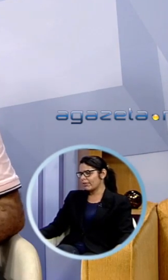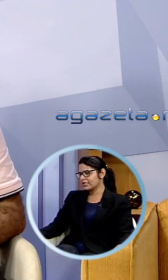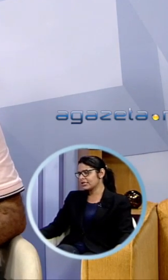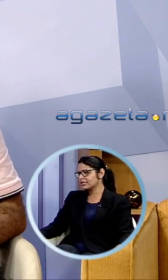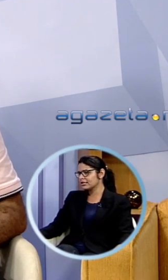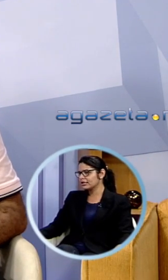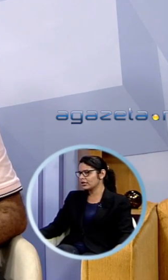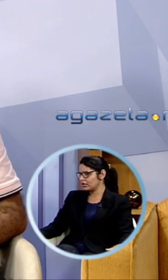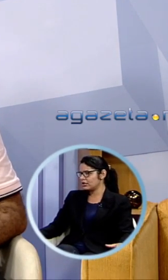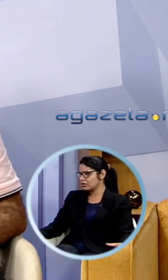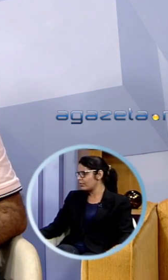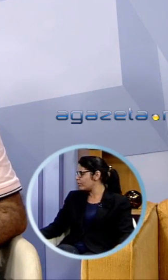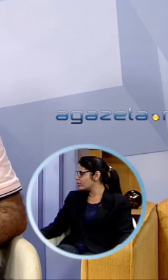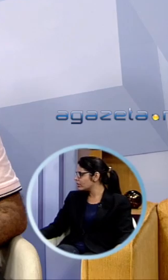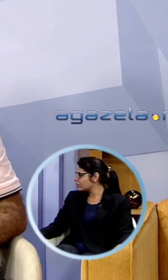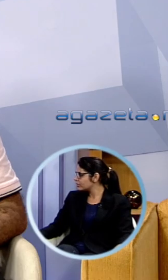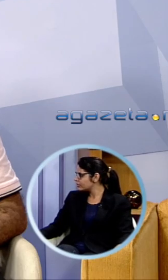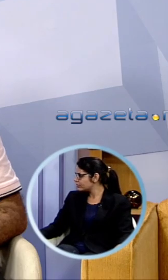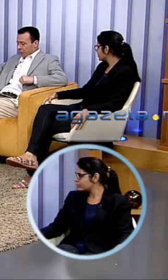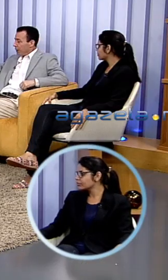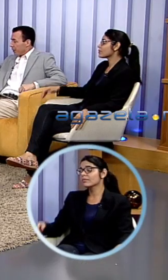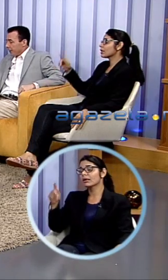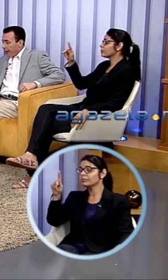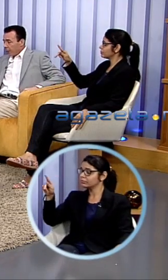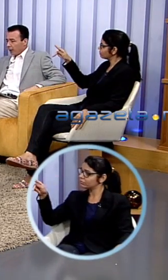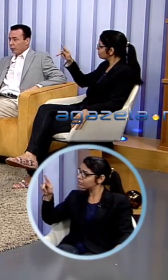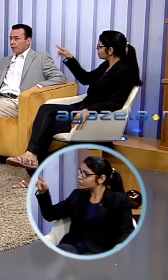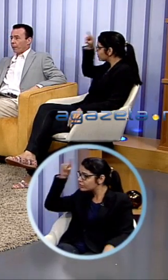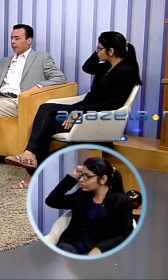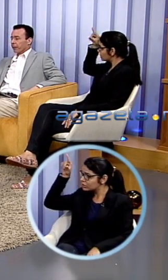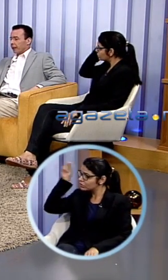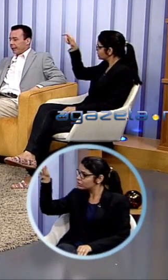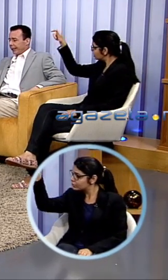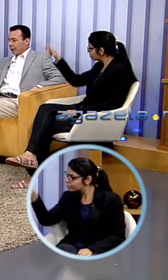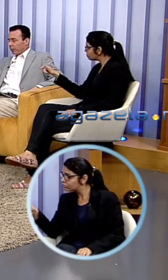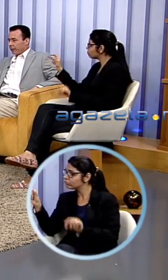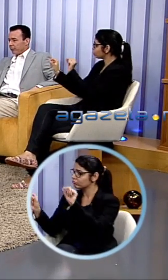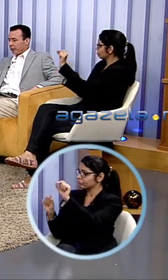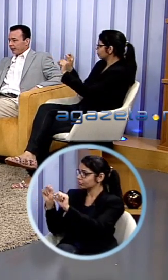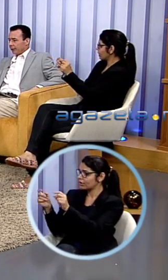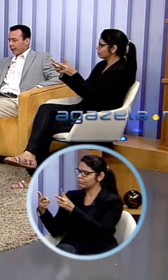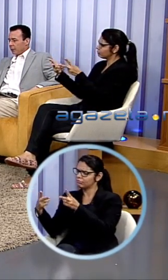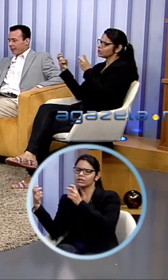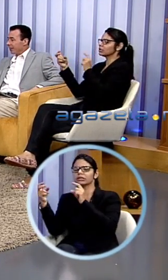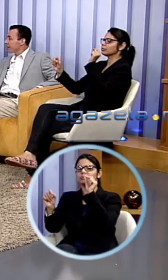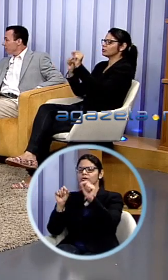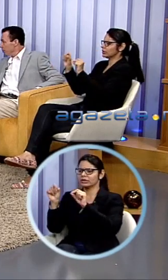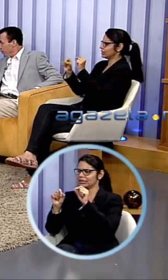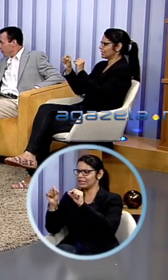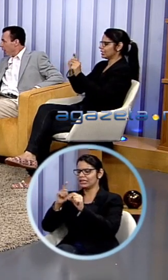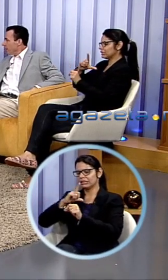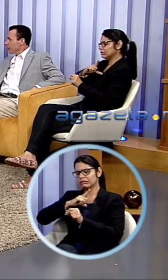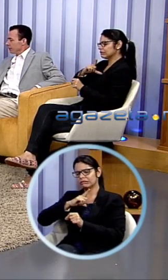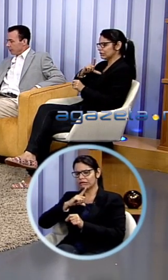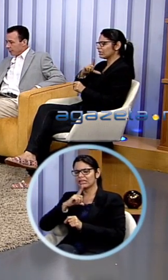vamos estabelecer na escrita e isso é bom certo Professor Alexandre agora com o senhor eh eu percebo que tem uma escassez